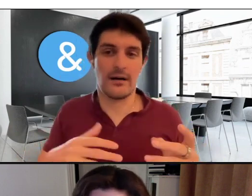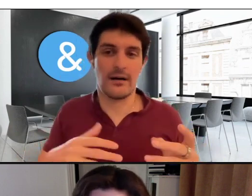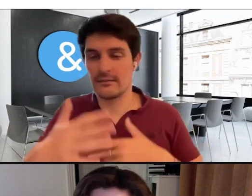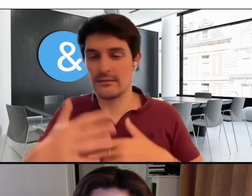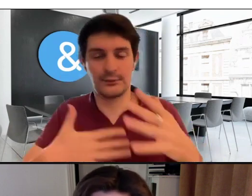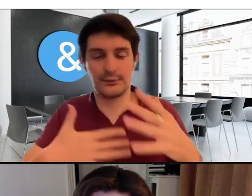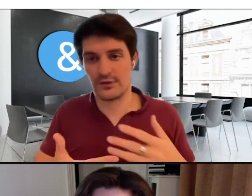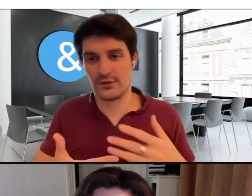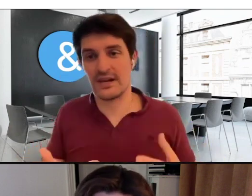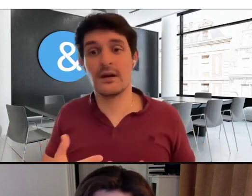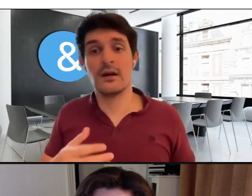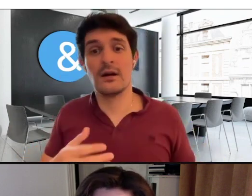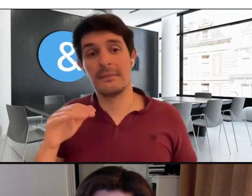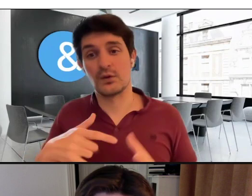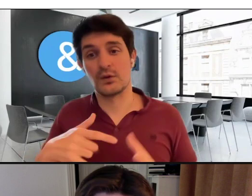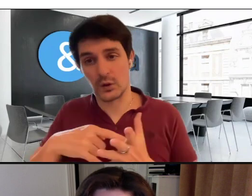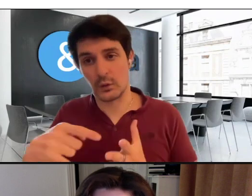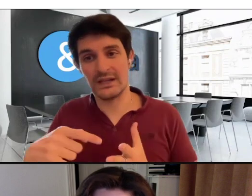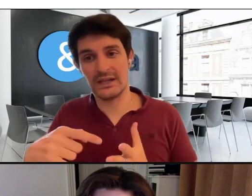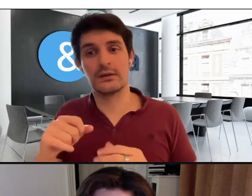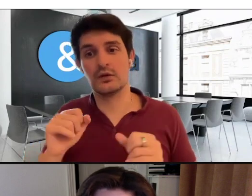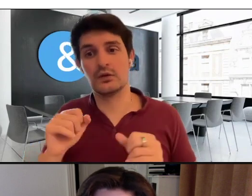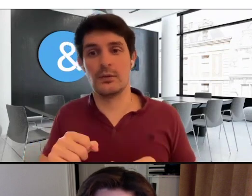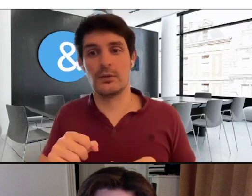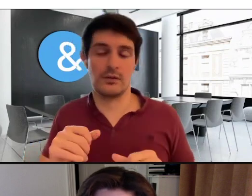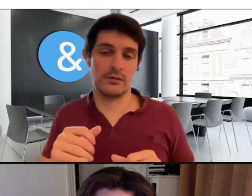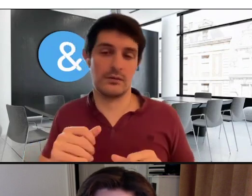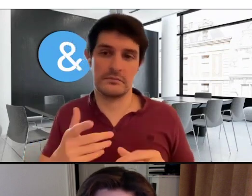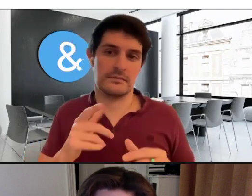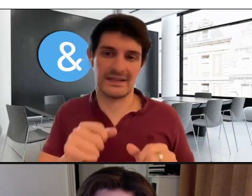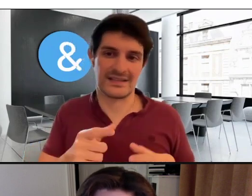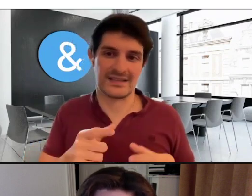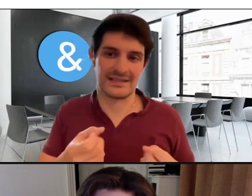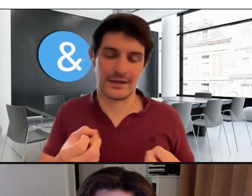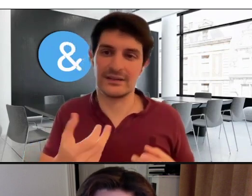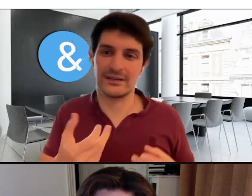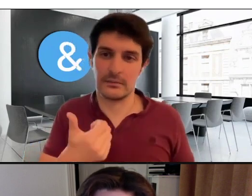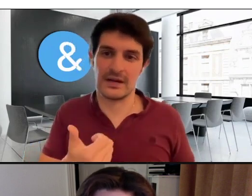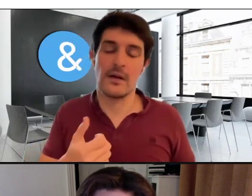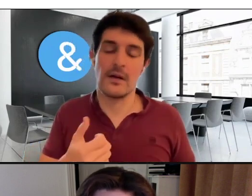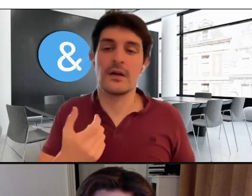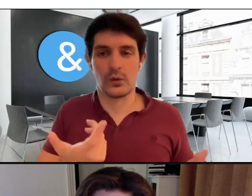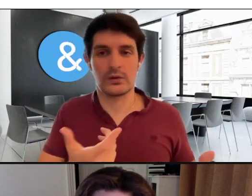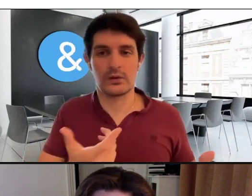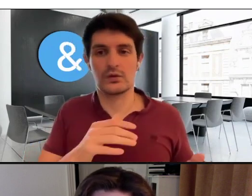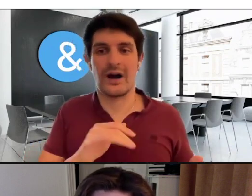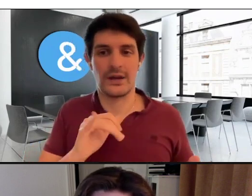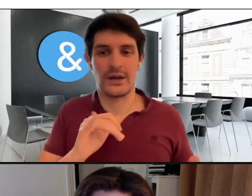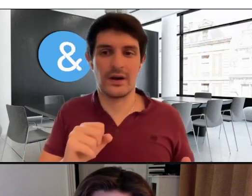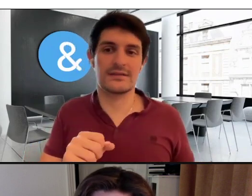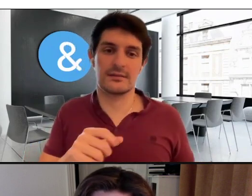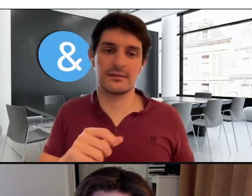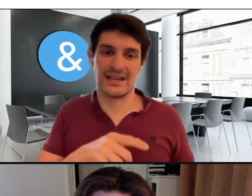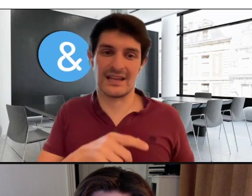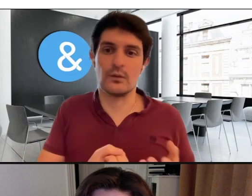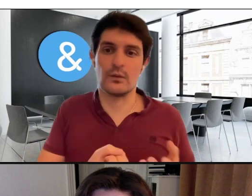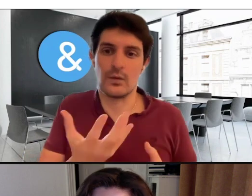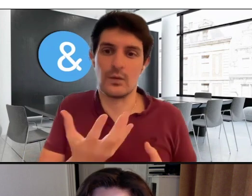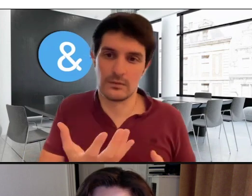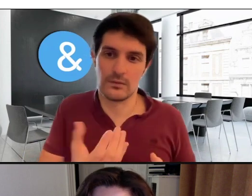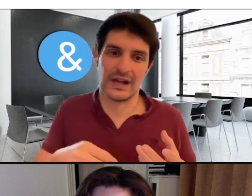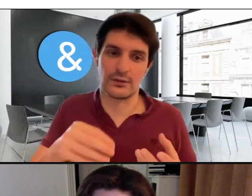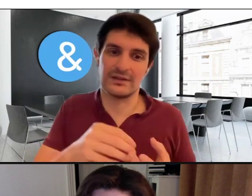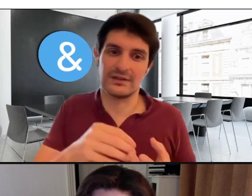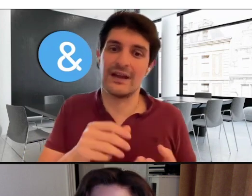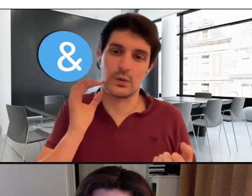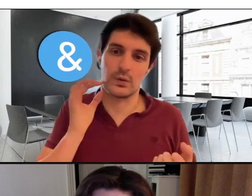tout mélanger. Et sur Android, ça filtre bien. Donc, sur iOS, ça, c'est nouveau. On a ajouté